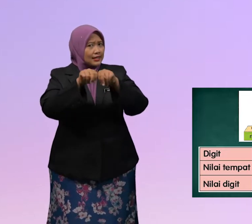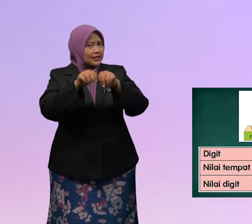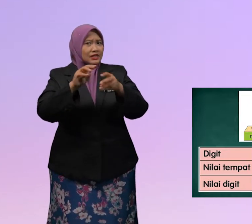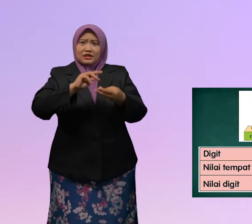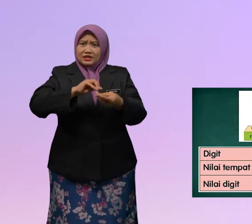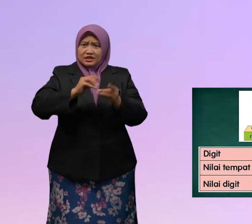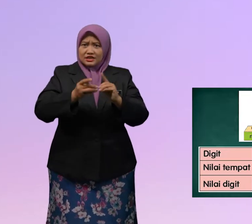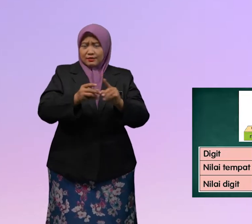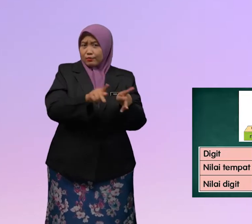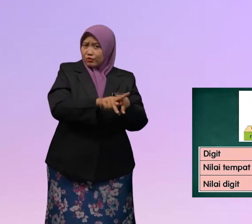Nilai digit pula?